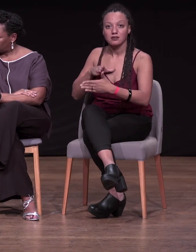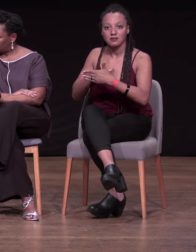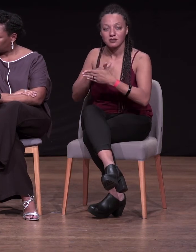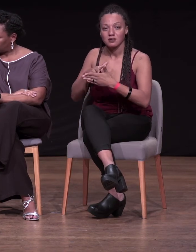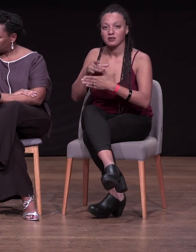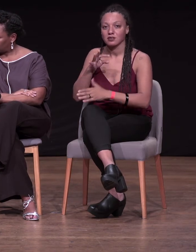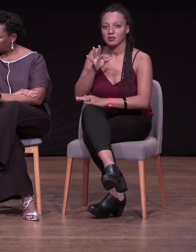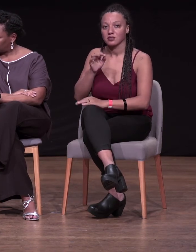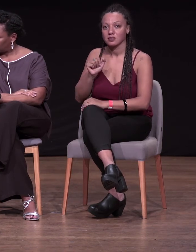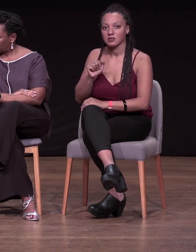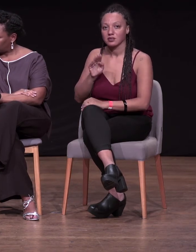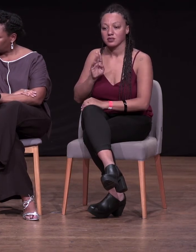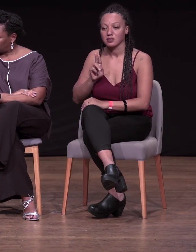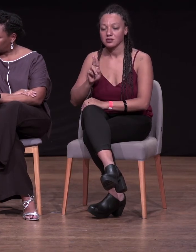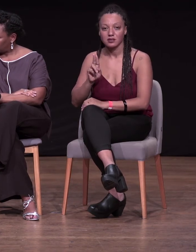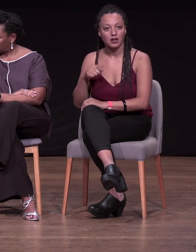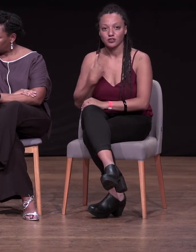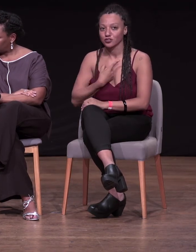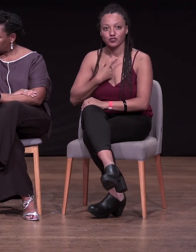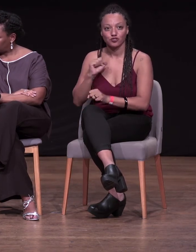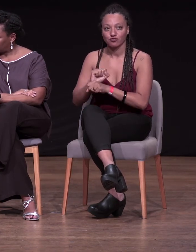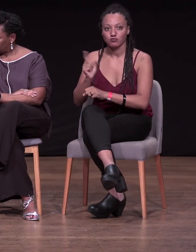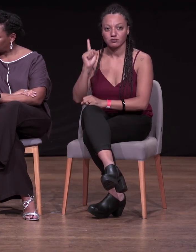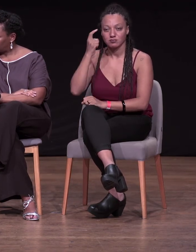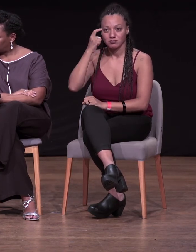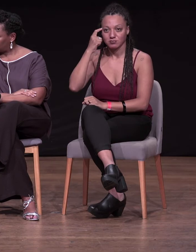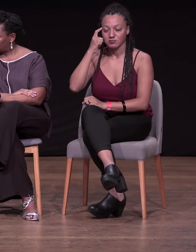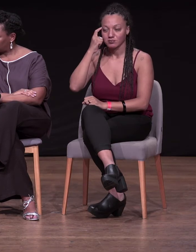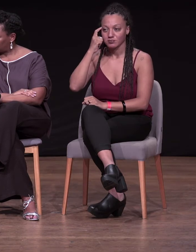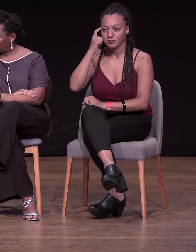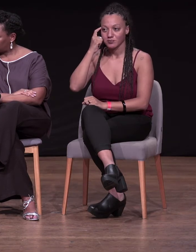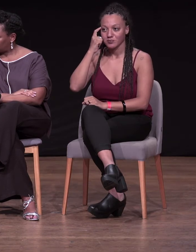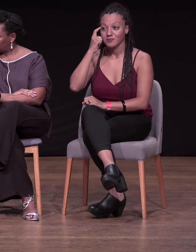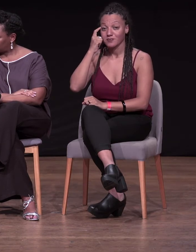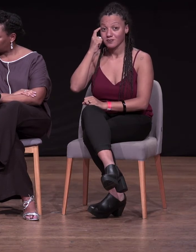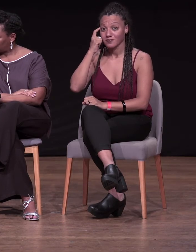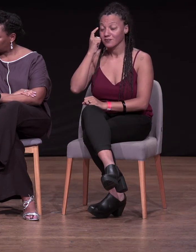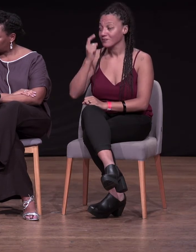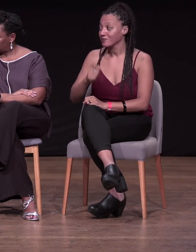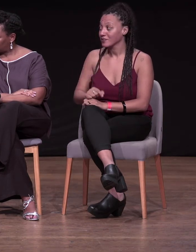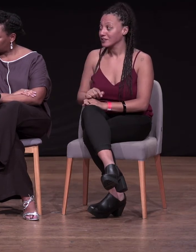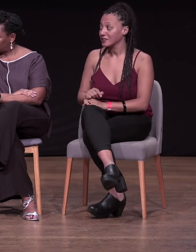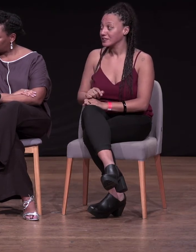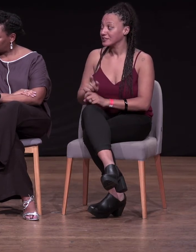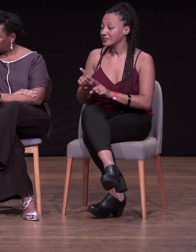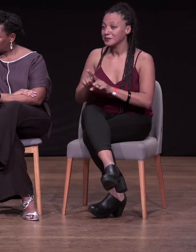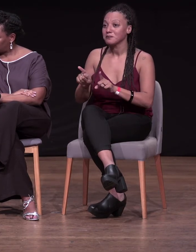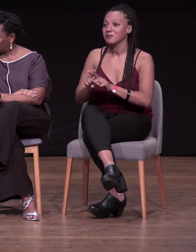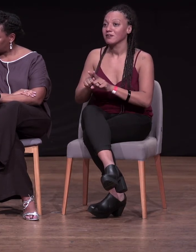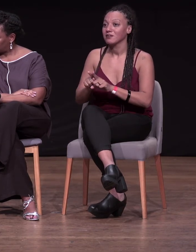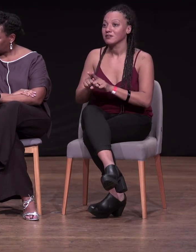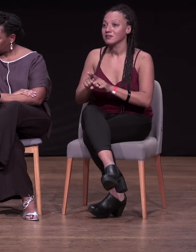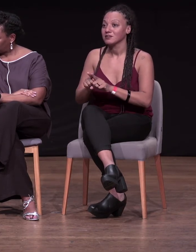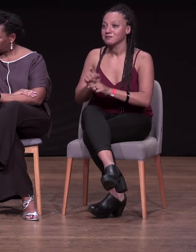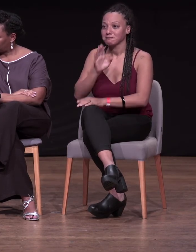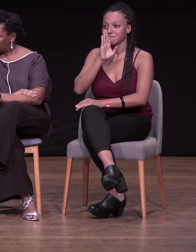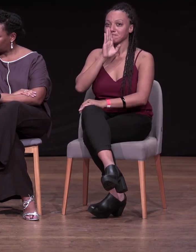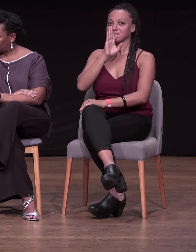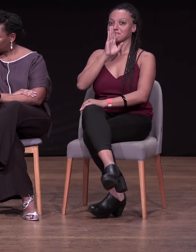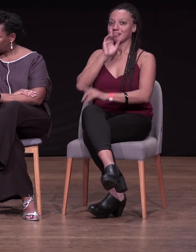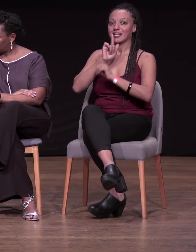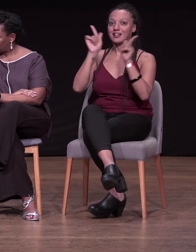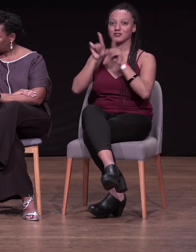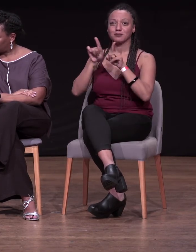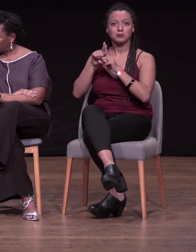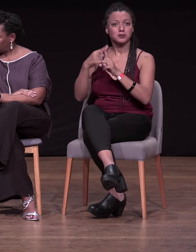gente não para pensar e entender a dimensão e a gravidade que não falar nesses lugares, né? Porque se isso não é dito